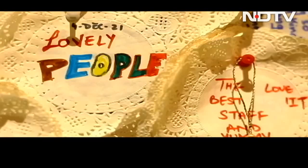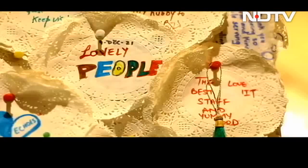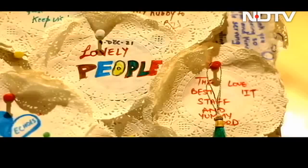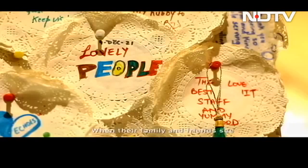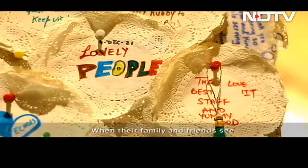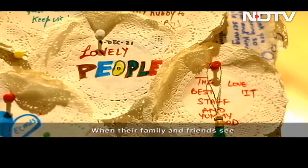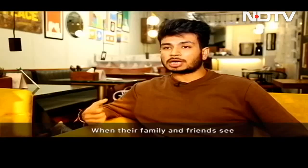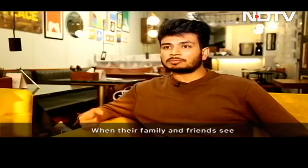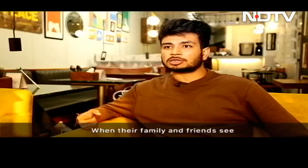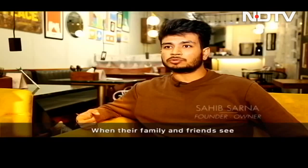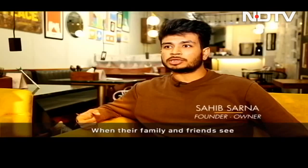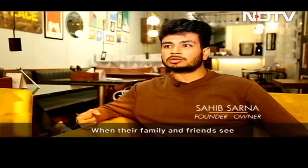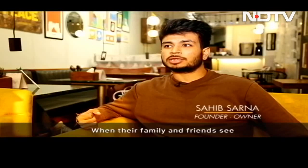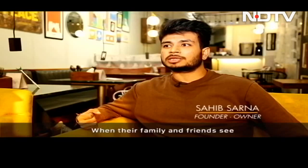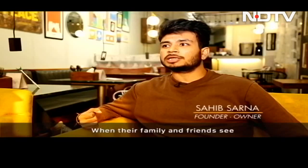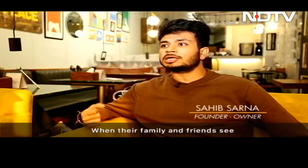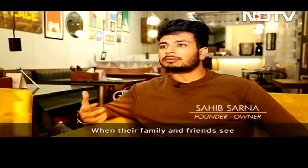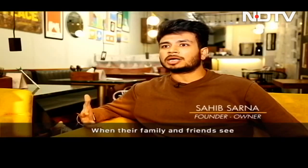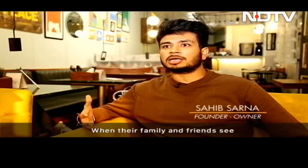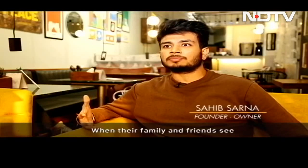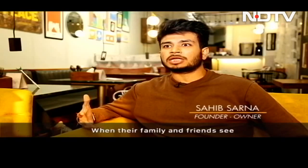जब वो इनको ये काम करते हुए देखते हैं और ये देखते हैं कि ये कमा रहे हैं, अपनी लाइफ अब